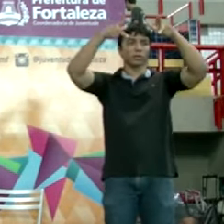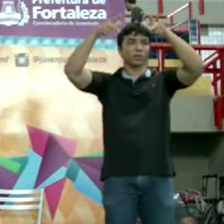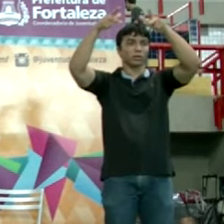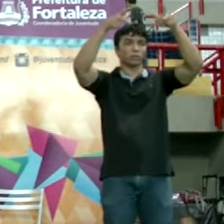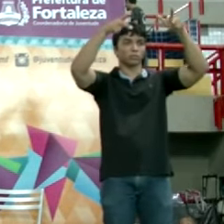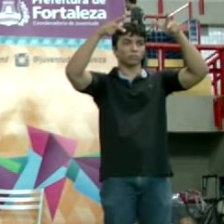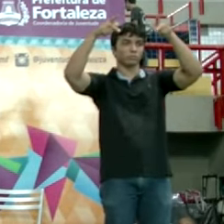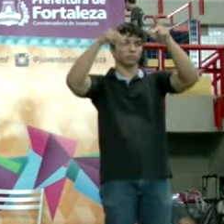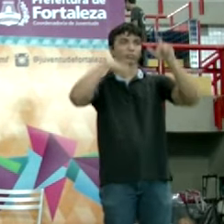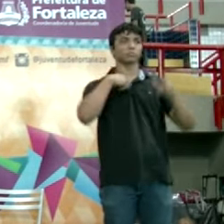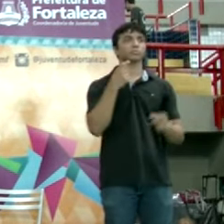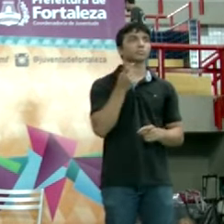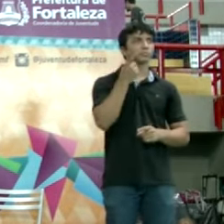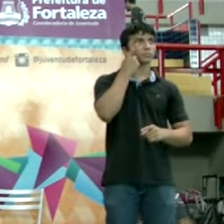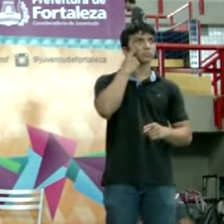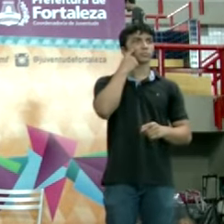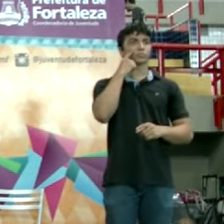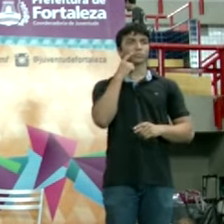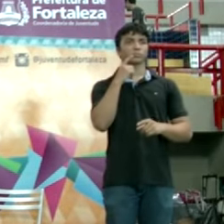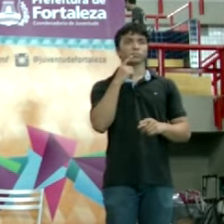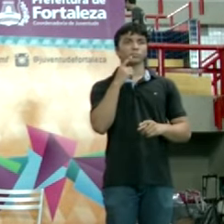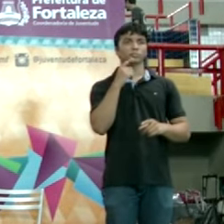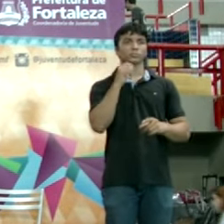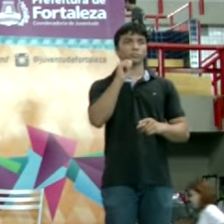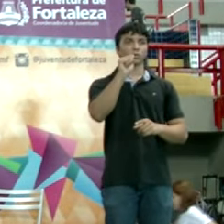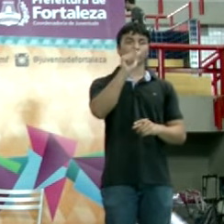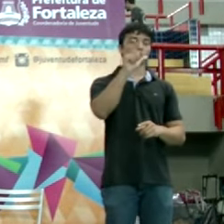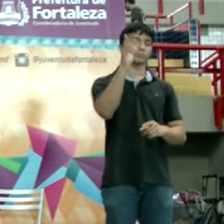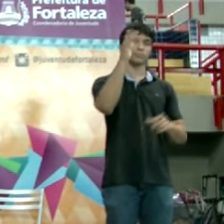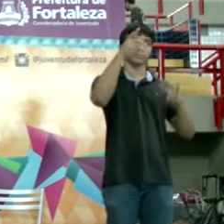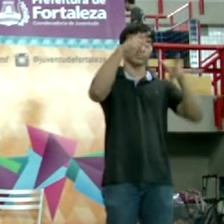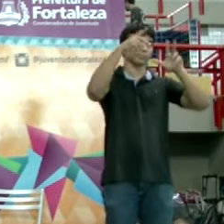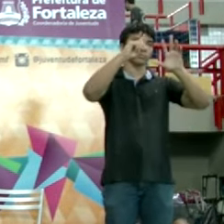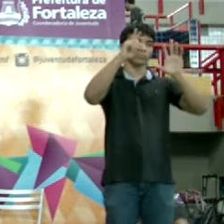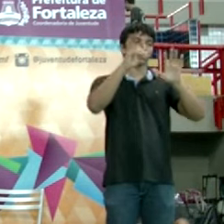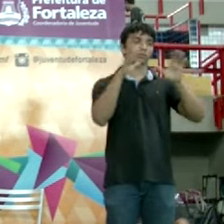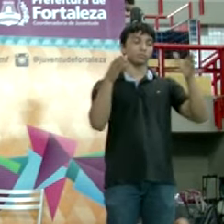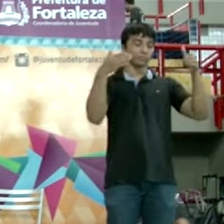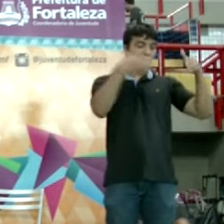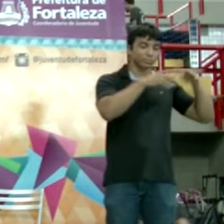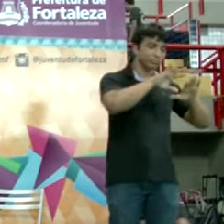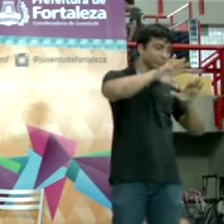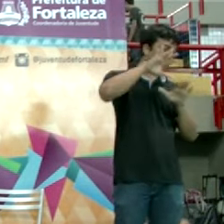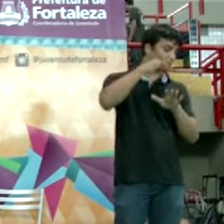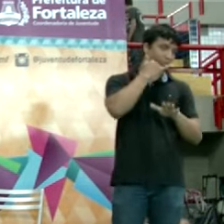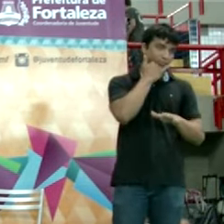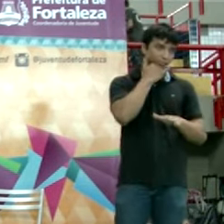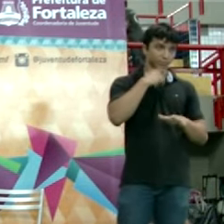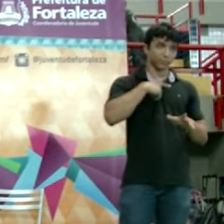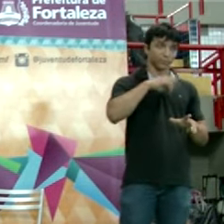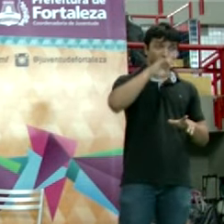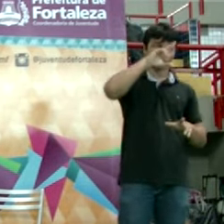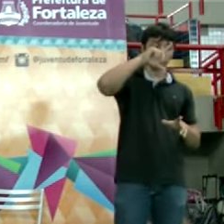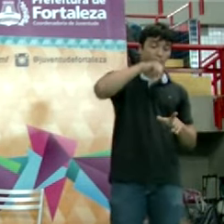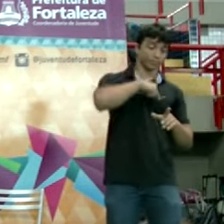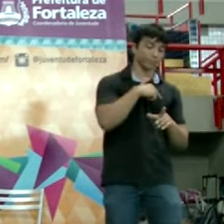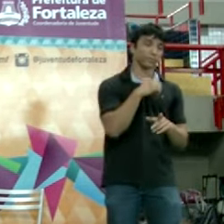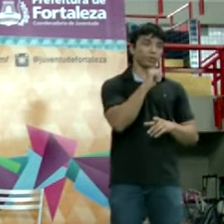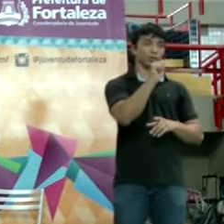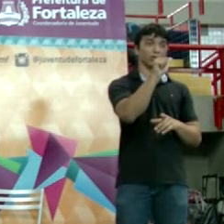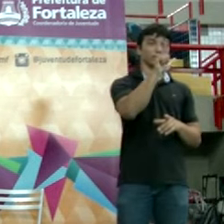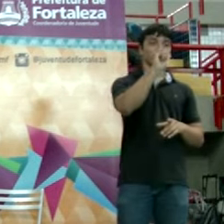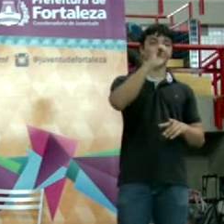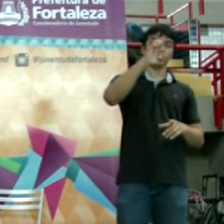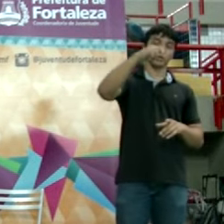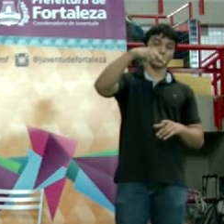alienígenas. Não é de outro planeta, não. Espécie alienígena na biologia, aprendam essa que pode cair no Enem. É uma espécie de